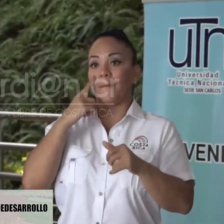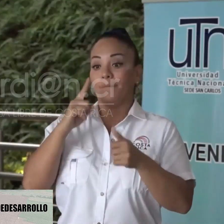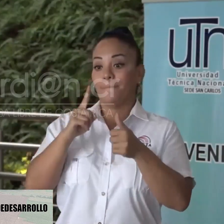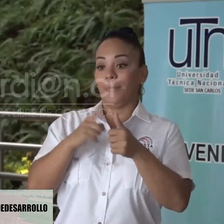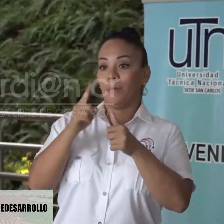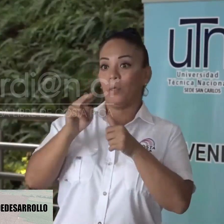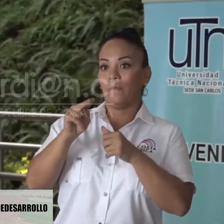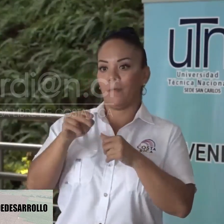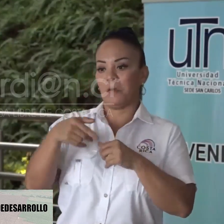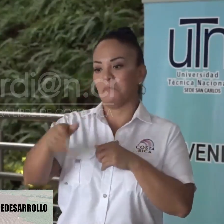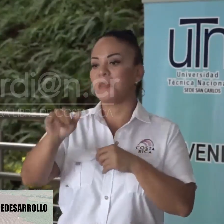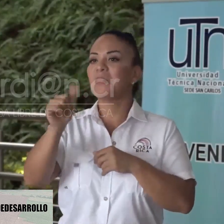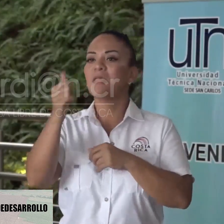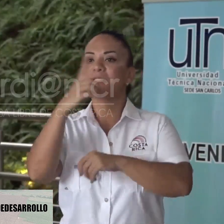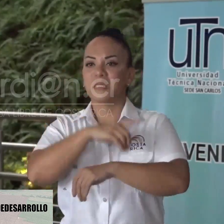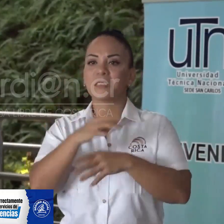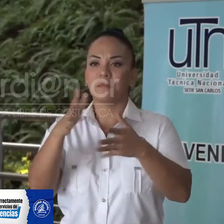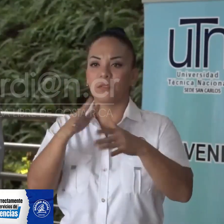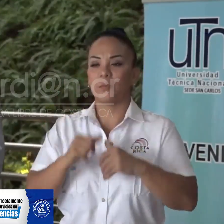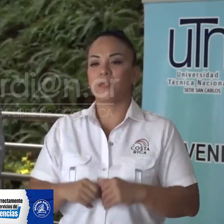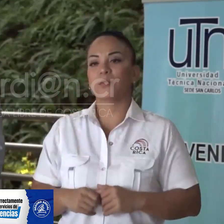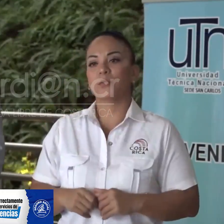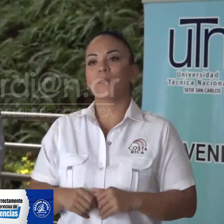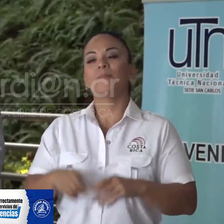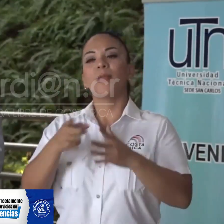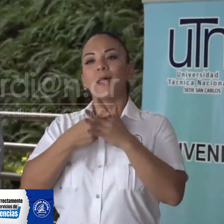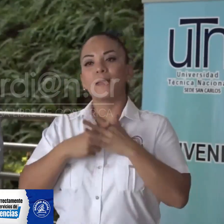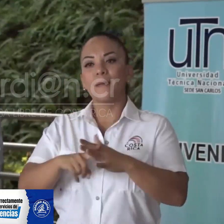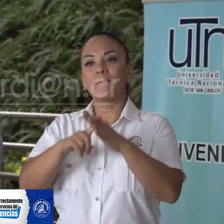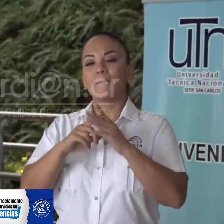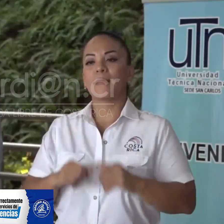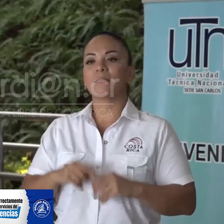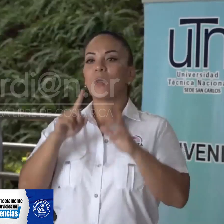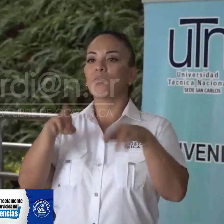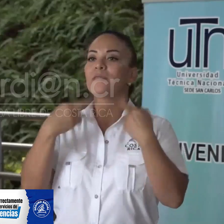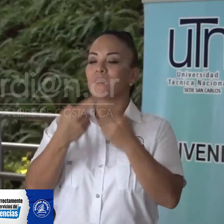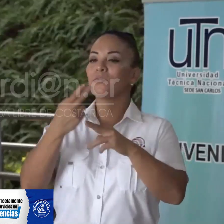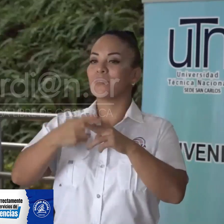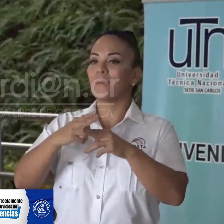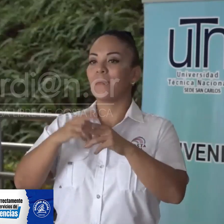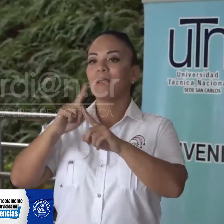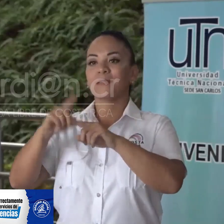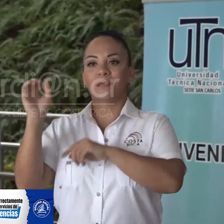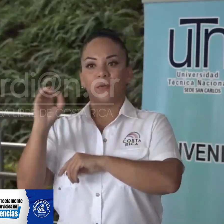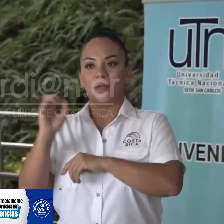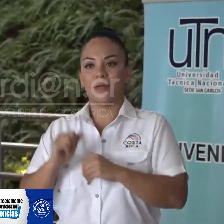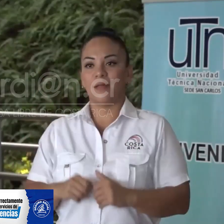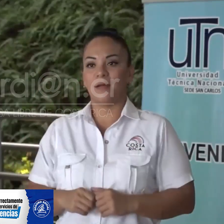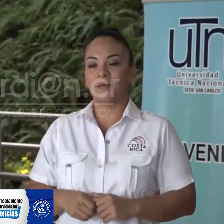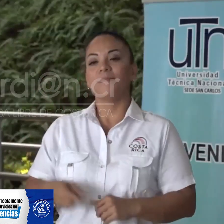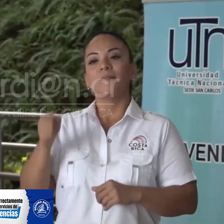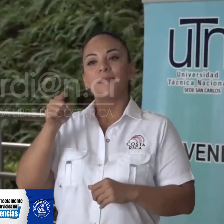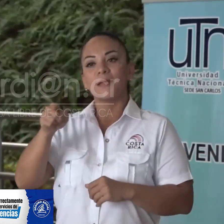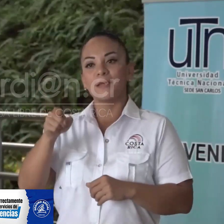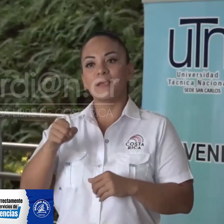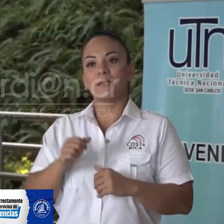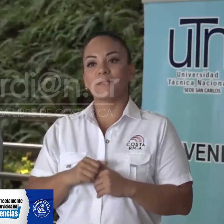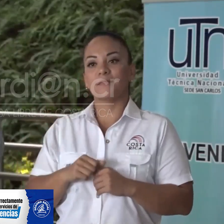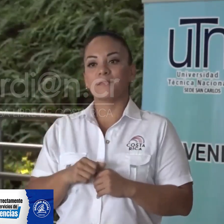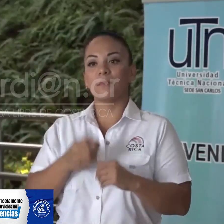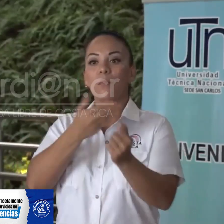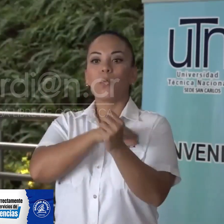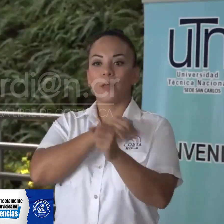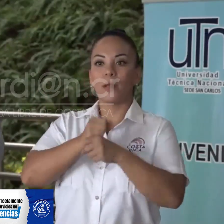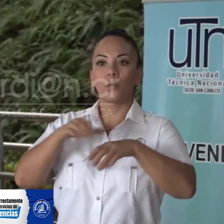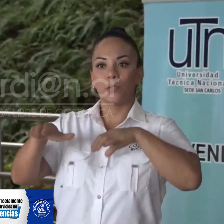es decir, en unos 10 días, más o menos, empieza una sesión que se llama extraordinaria, en la que el Ejecutivo,